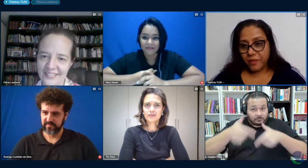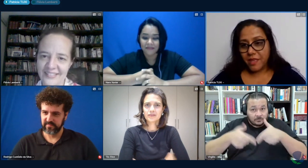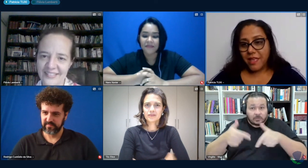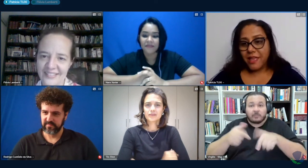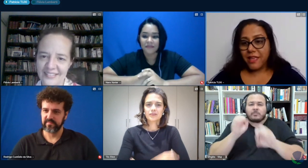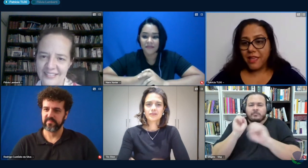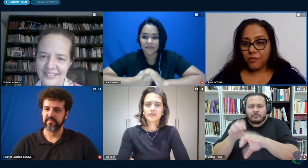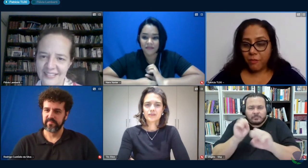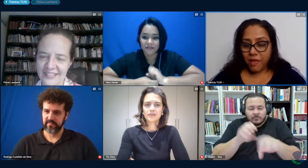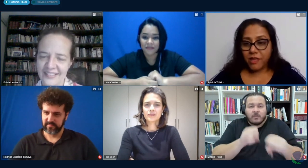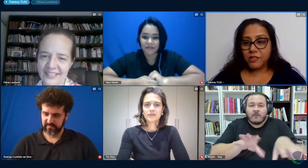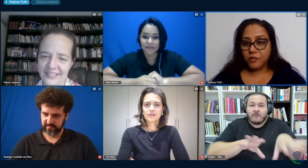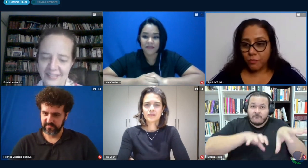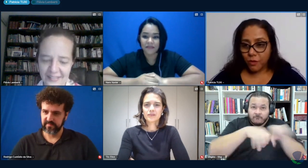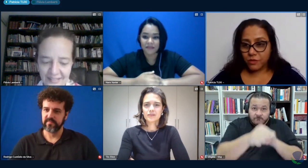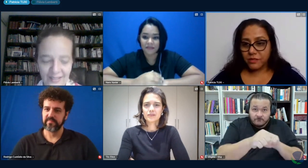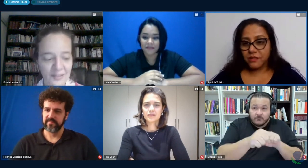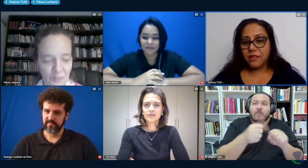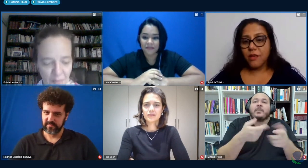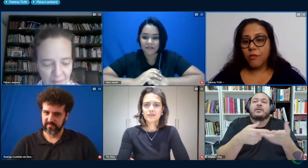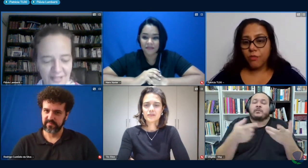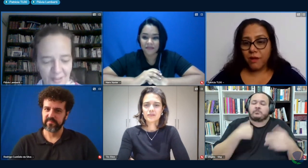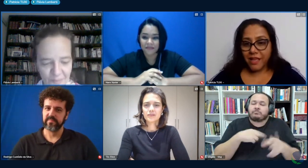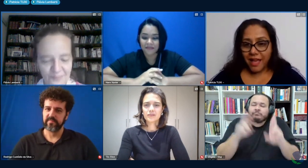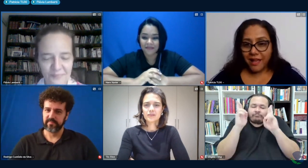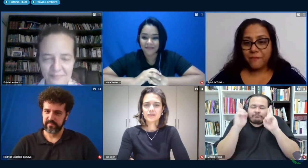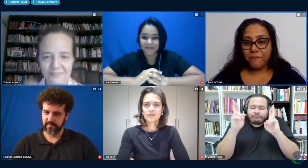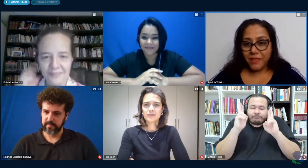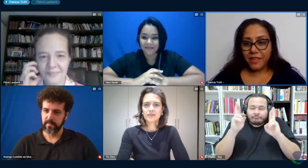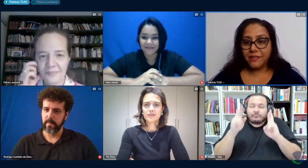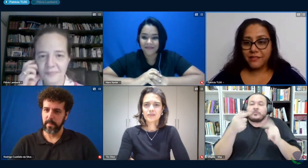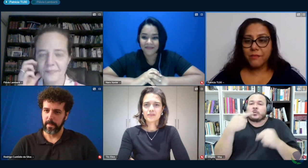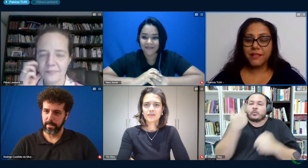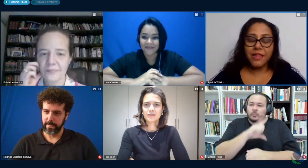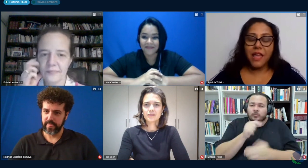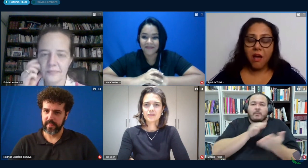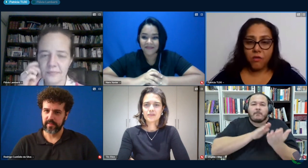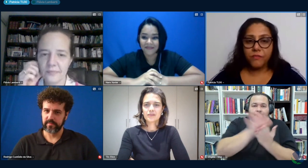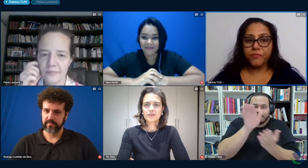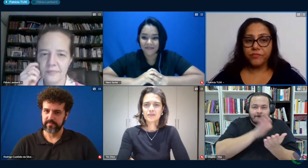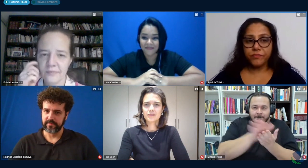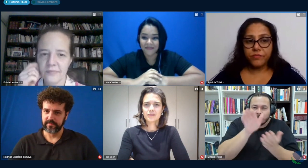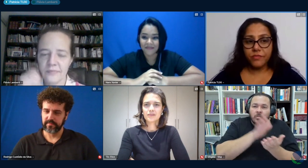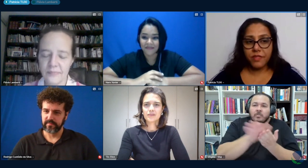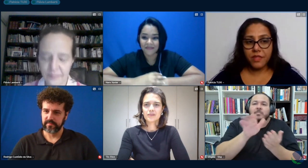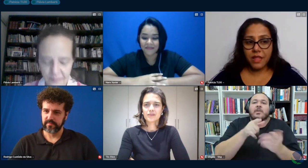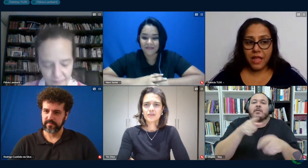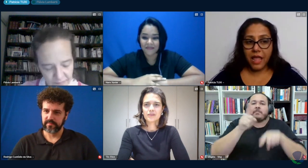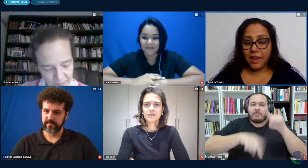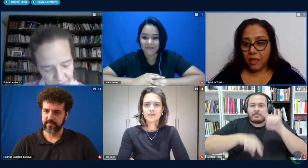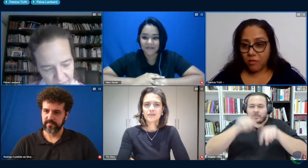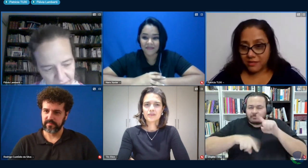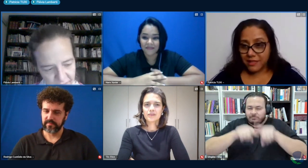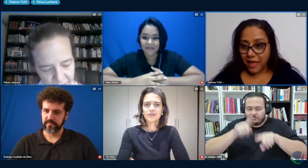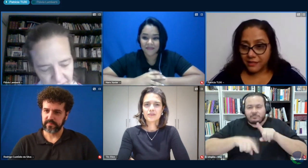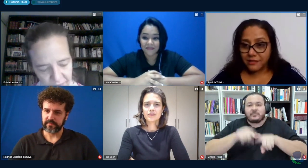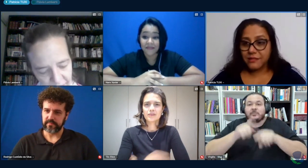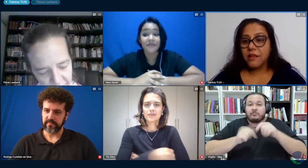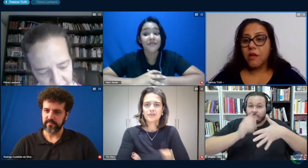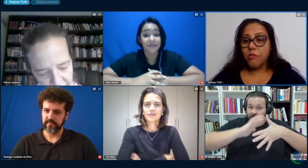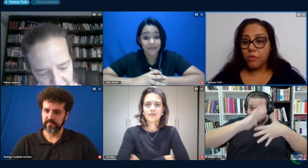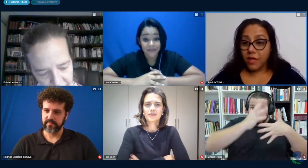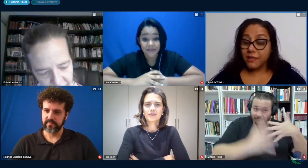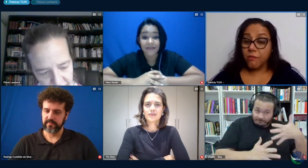formação, e que eu espero que a gente possa publicar esse material em língua de